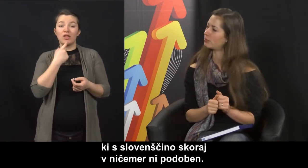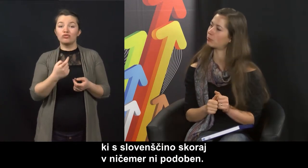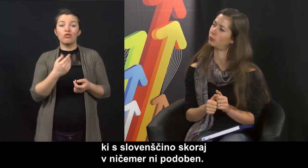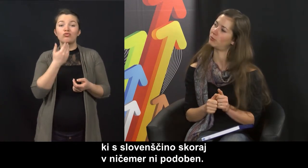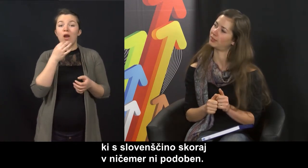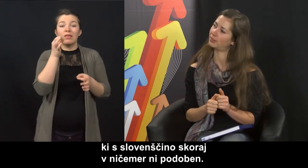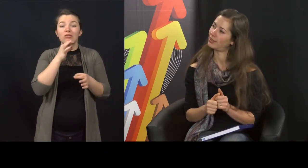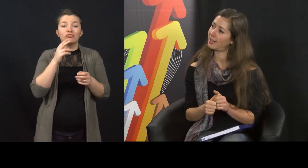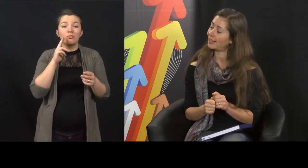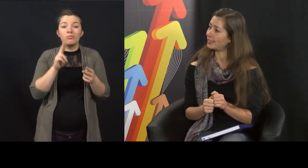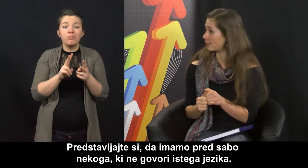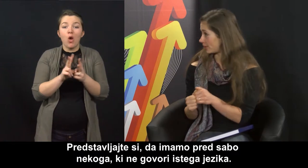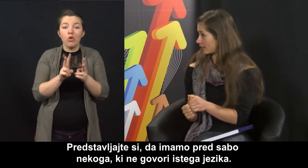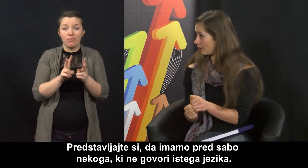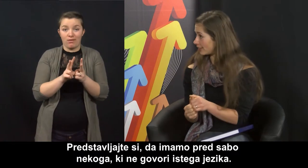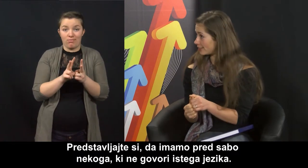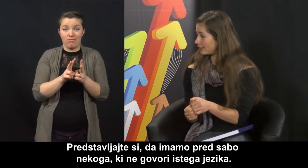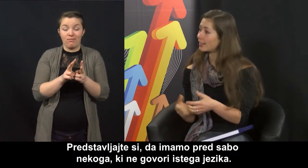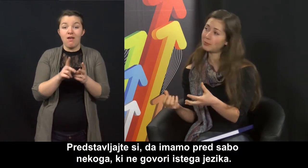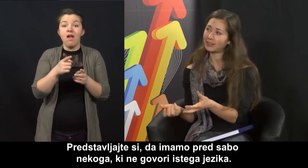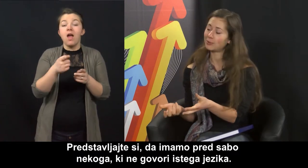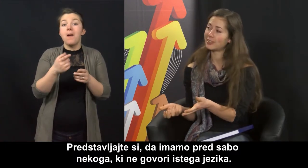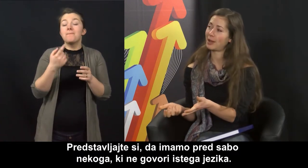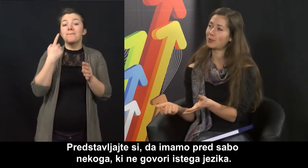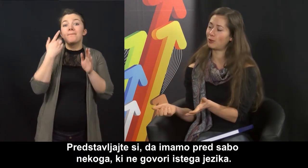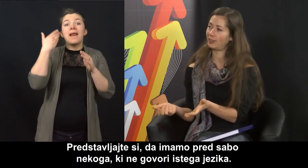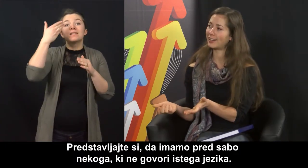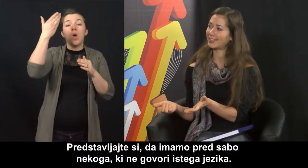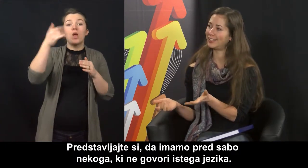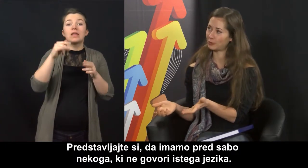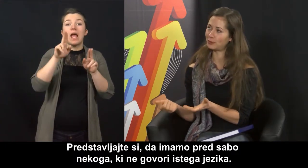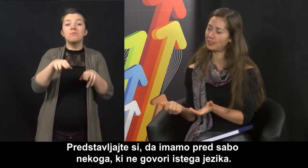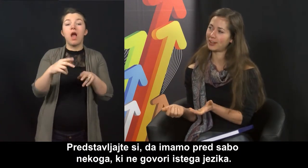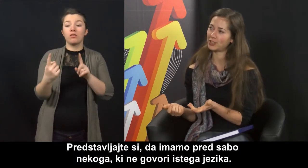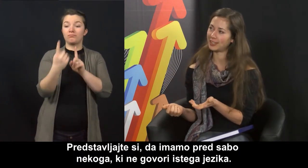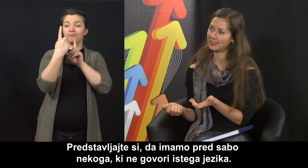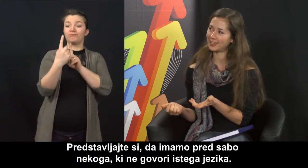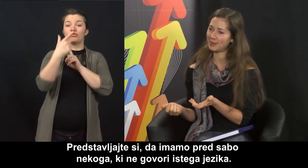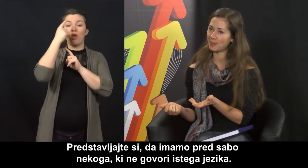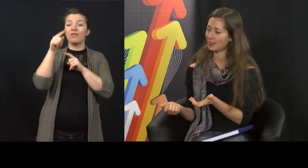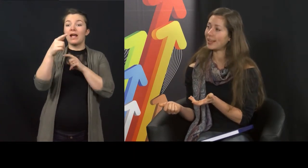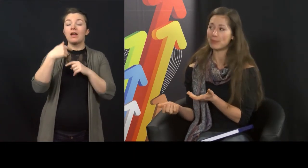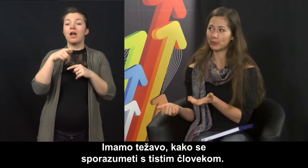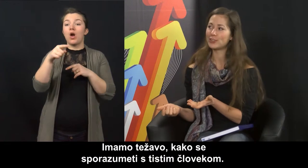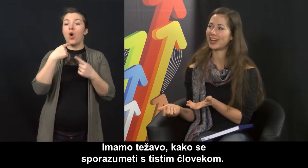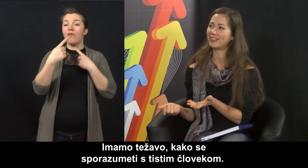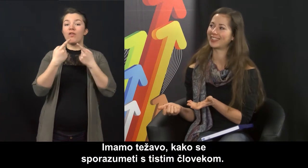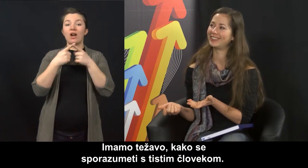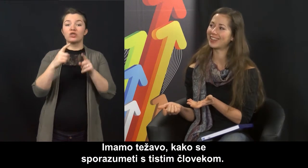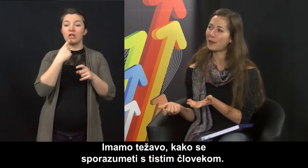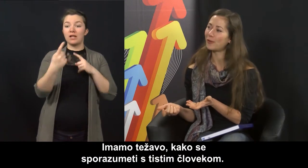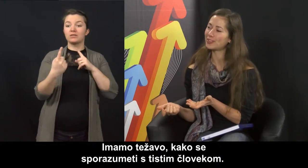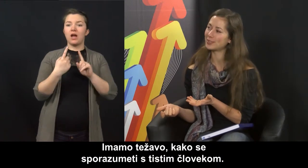skoraj v ničemer podoben. In predstavljajte si, da imate pred sabo človeka, ki ne govori vašega jezika, imamo